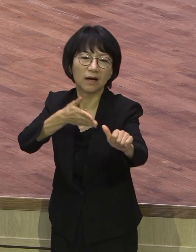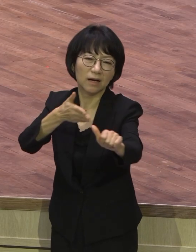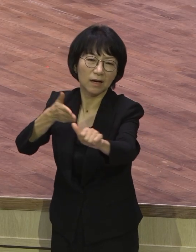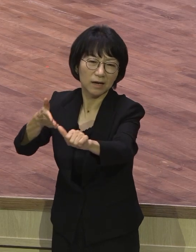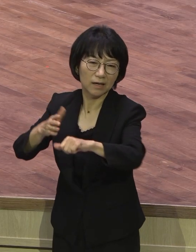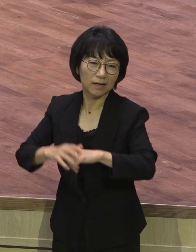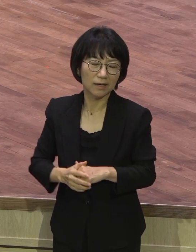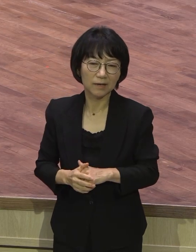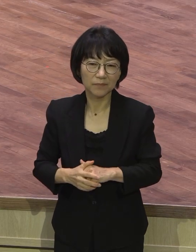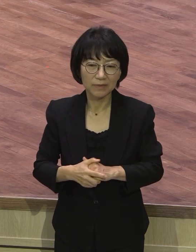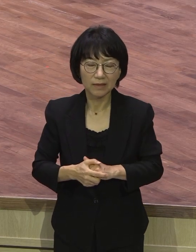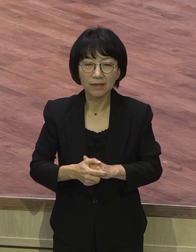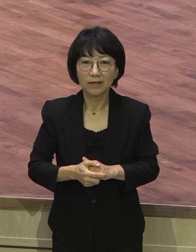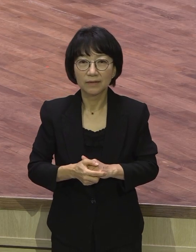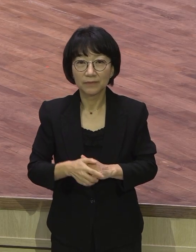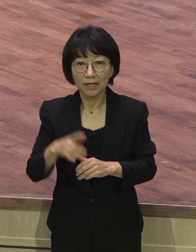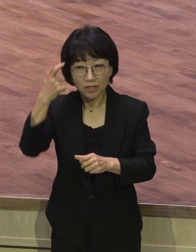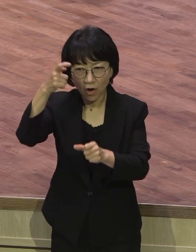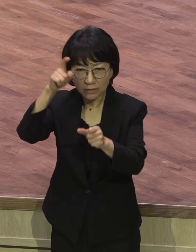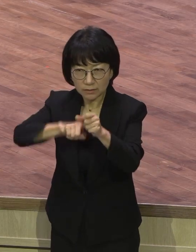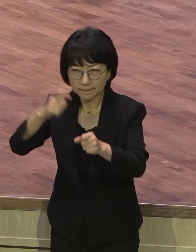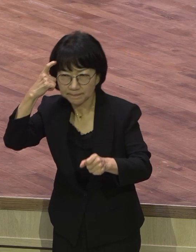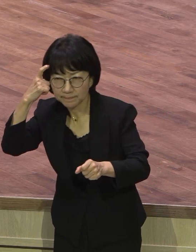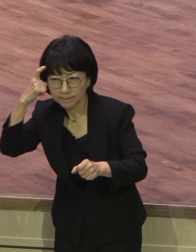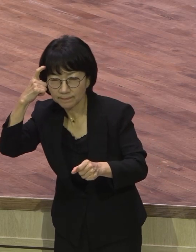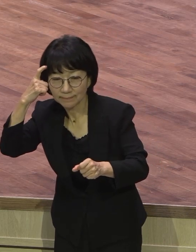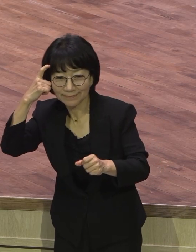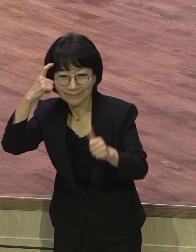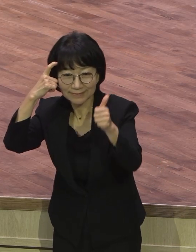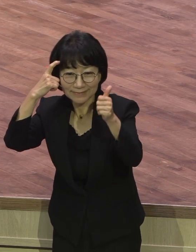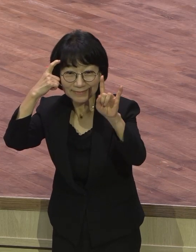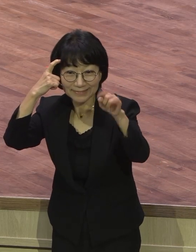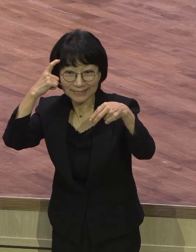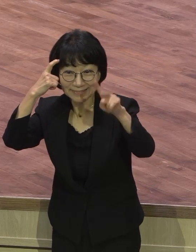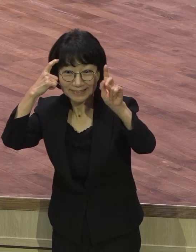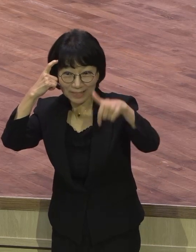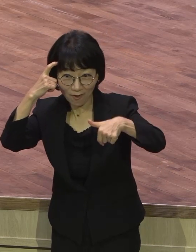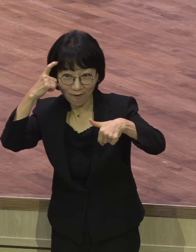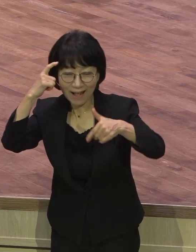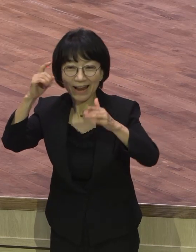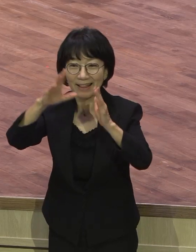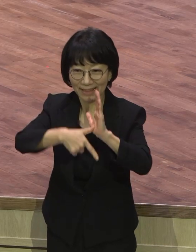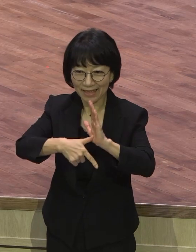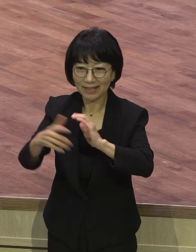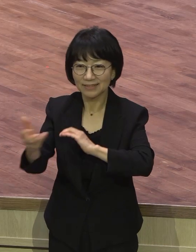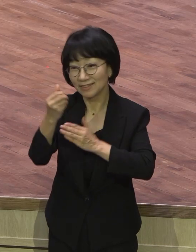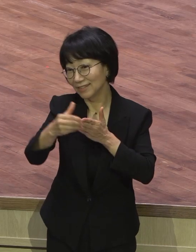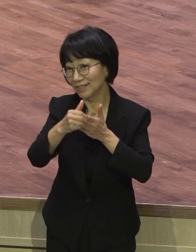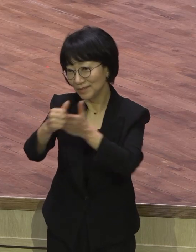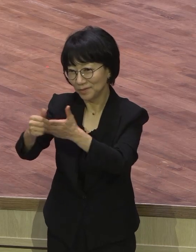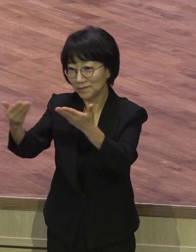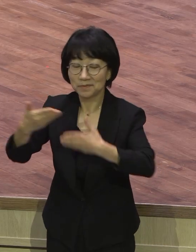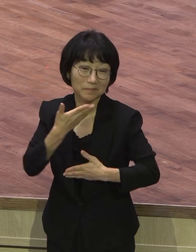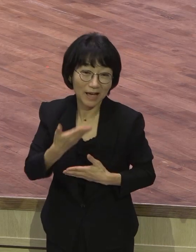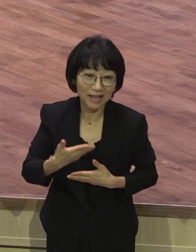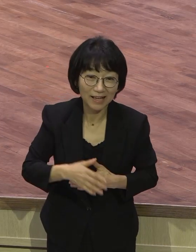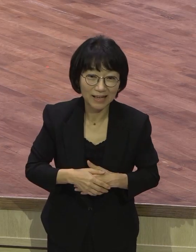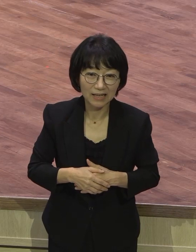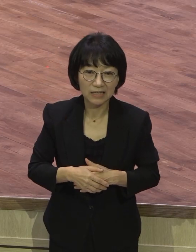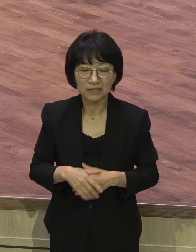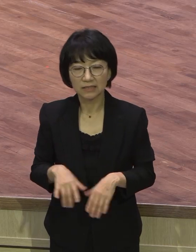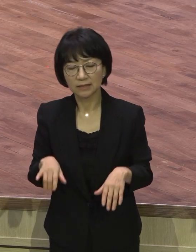영쪽 해석해야 성령인도 받습니다. 영쪽 해석해야 제대로 답이 나옵니다. 아시겠어요? 이